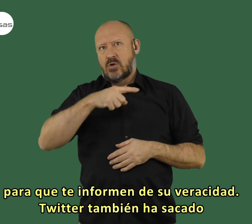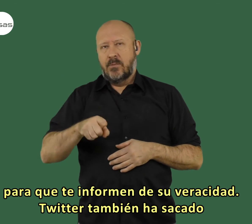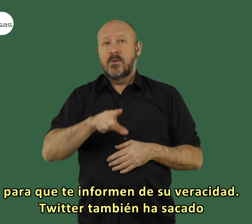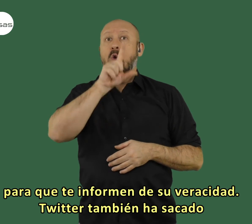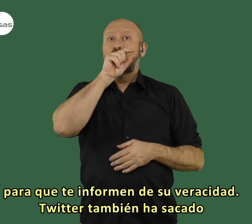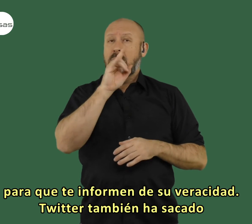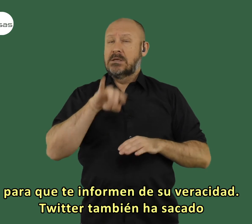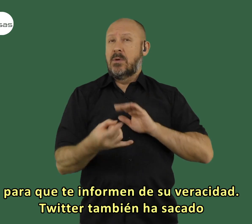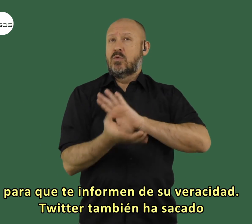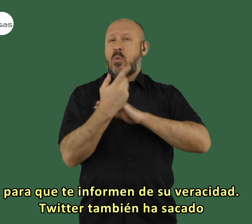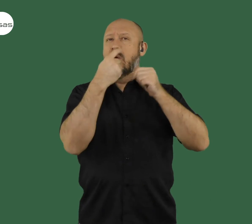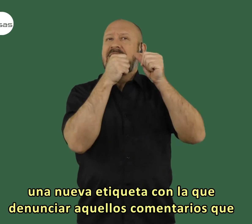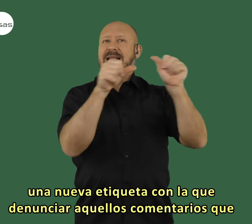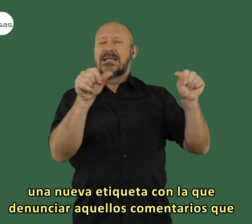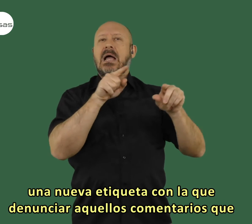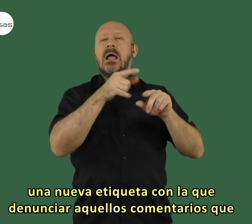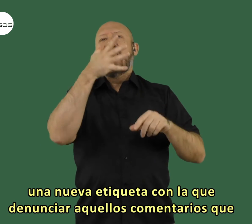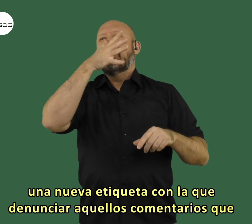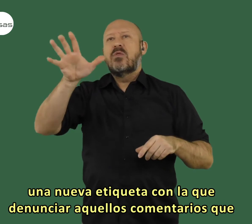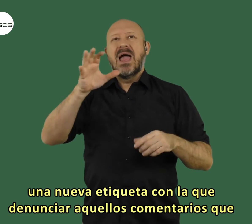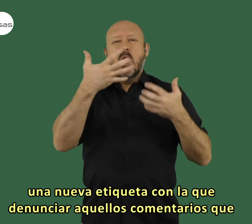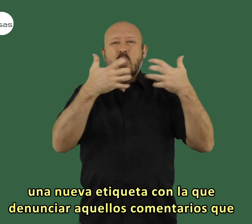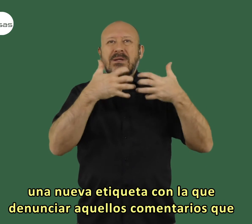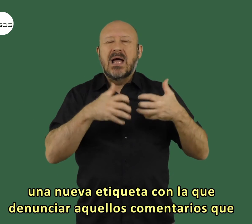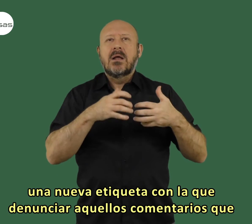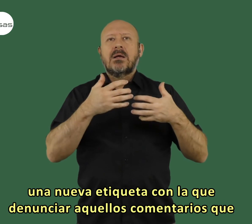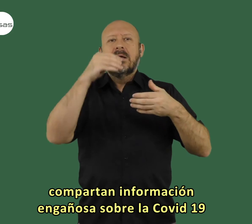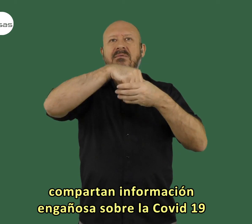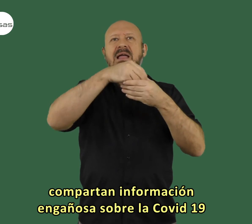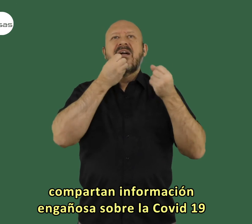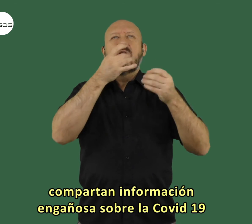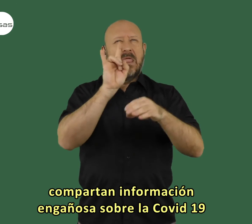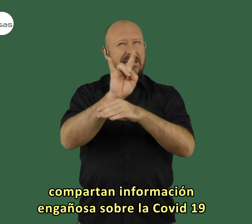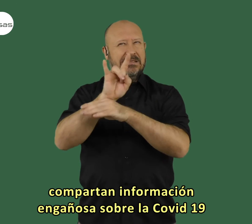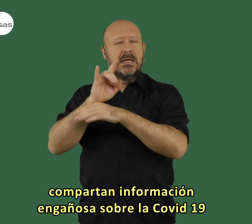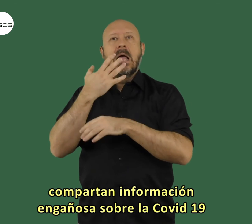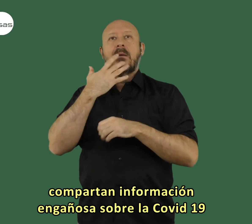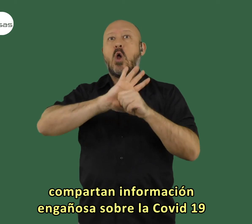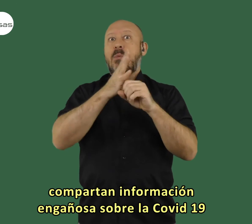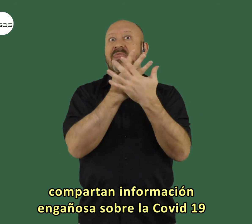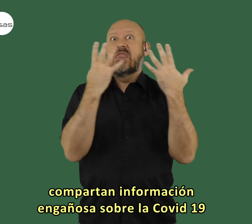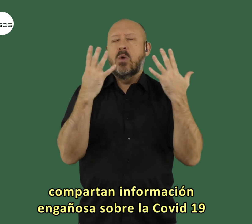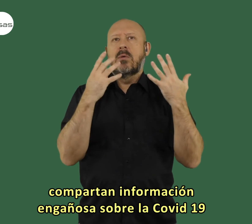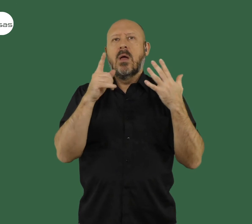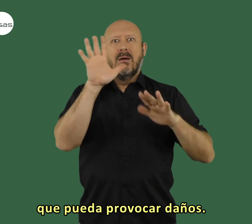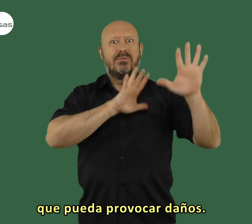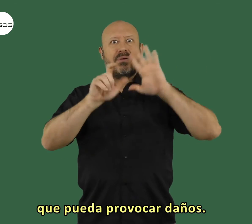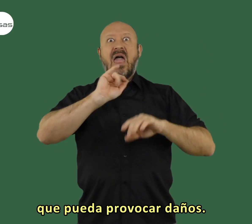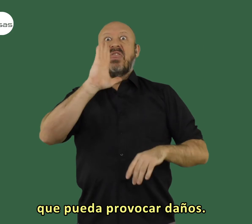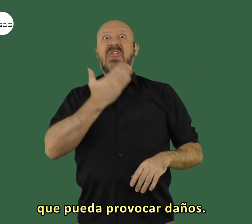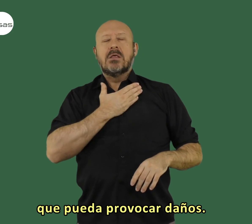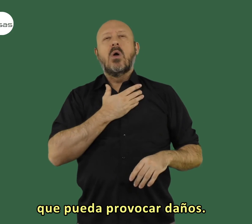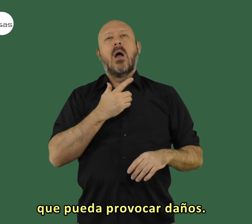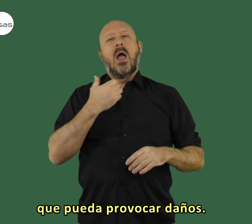veracidad. Twitter también ha sacado una nueva etiqueta con la que denunciar aquellos comentarios que compartan información engañosa sobre la COVID-19 que